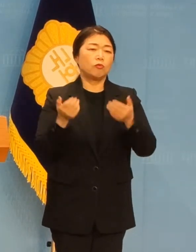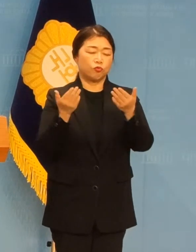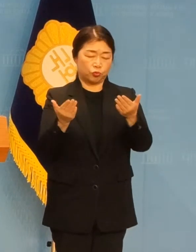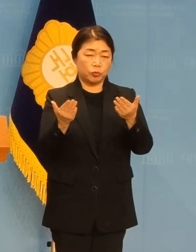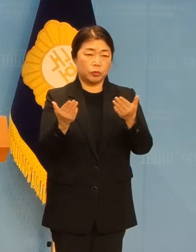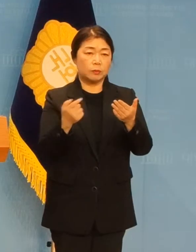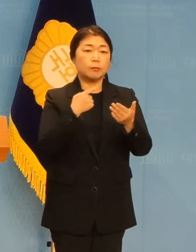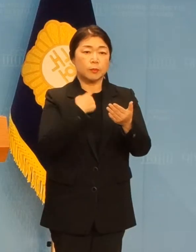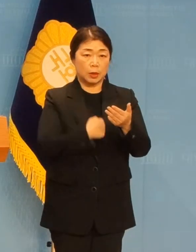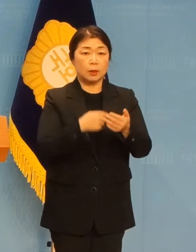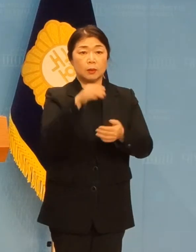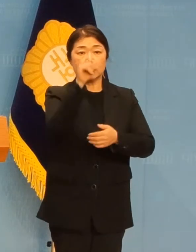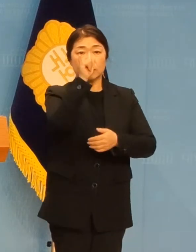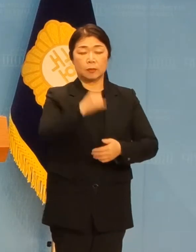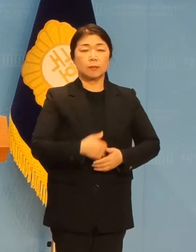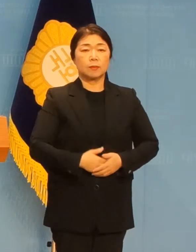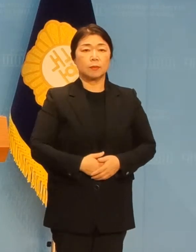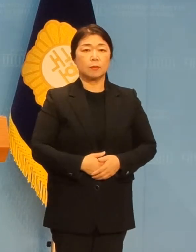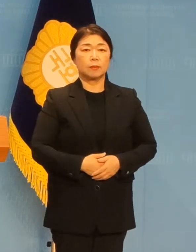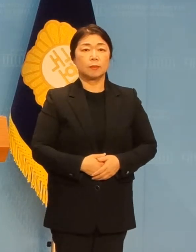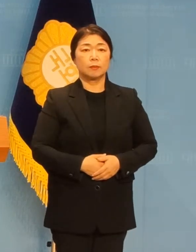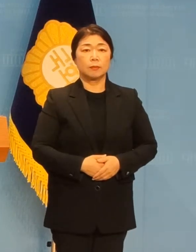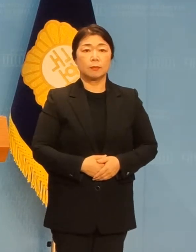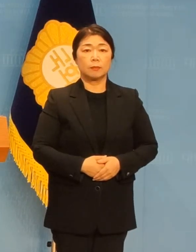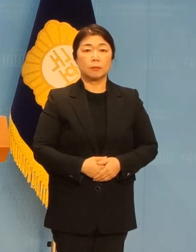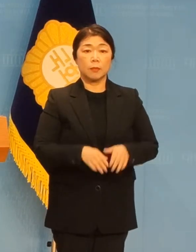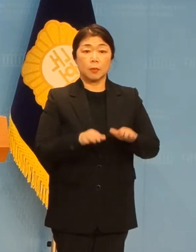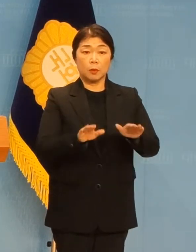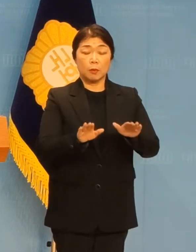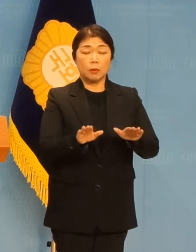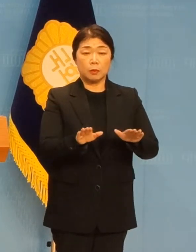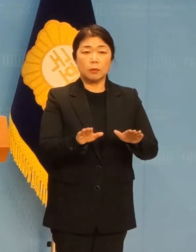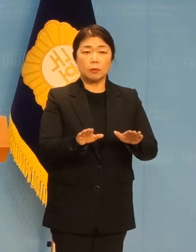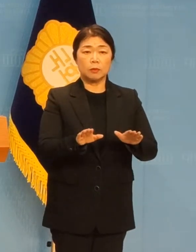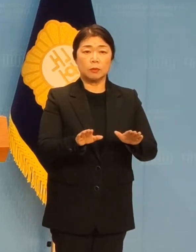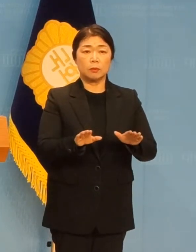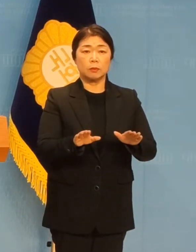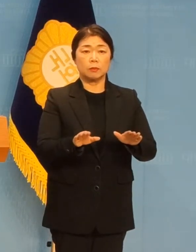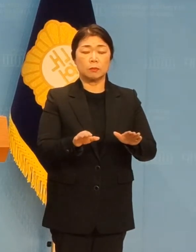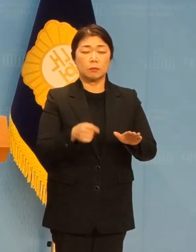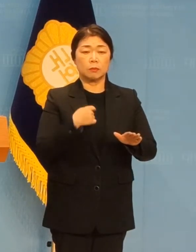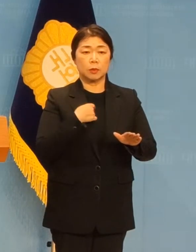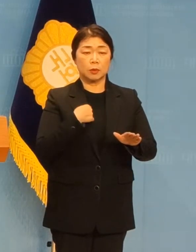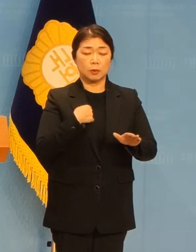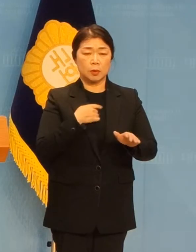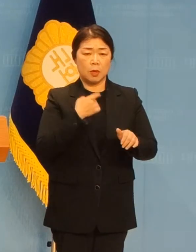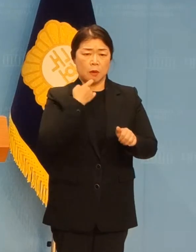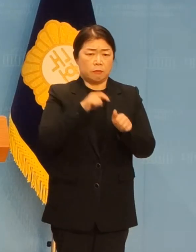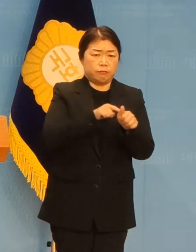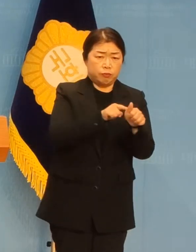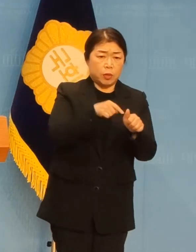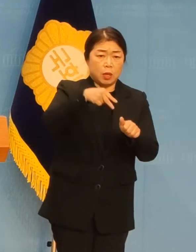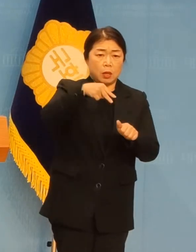해주기도 해왔습니다. 이번에는 제가 스토킹